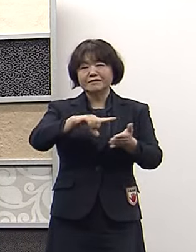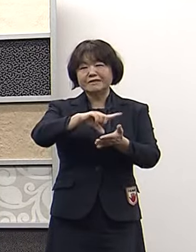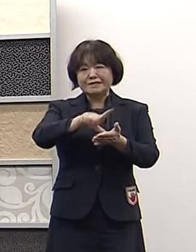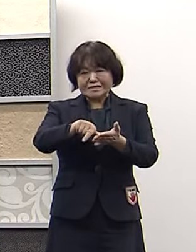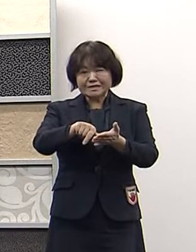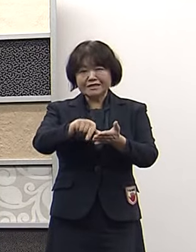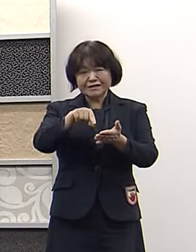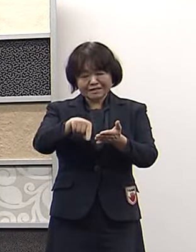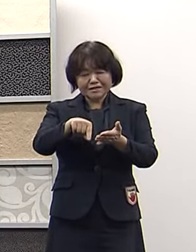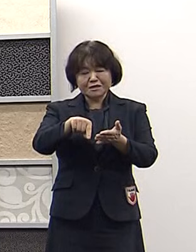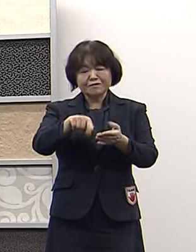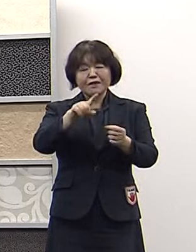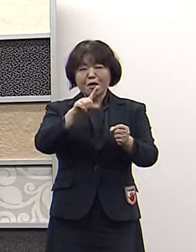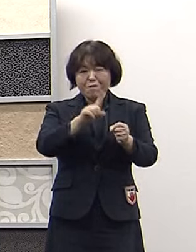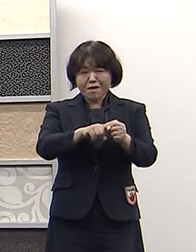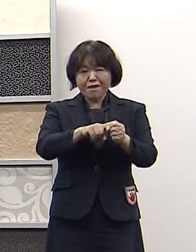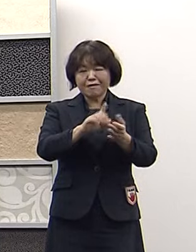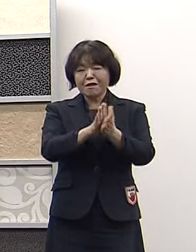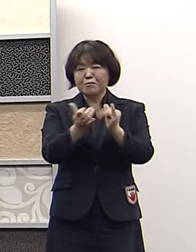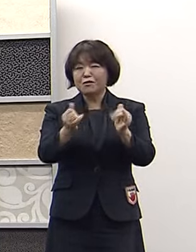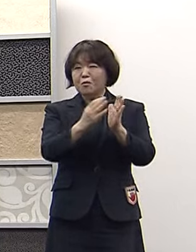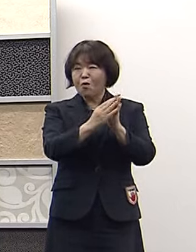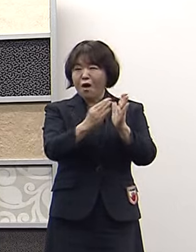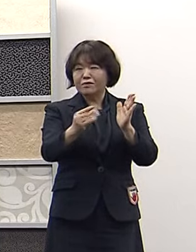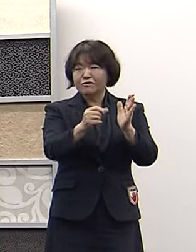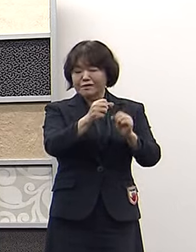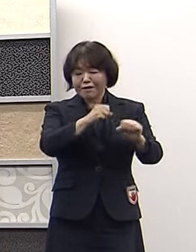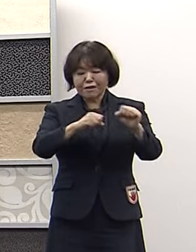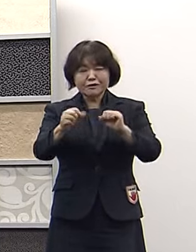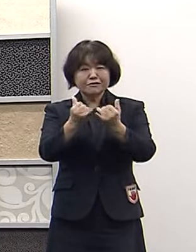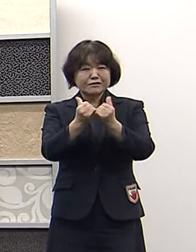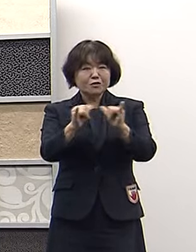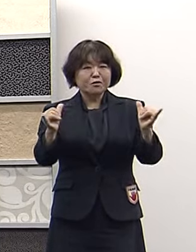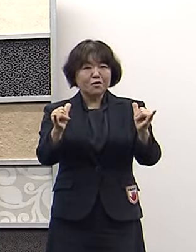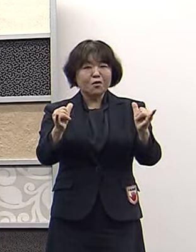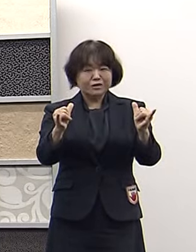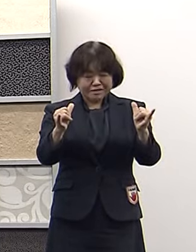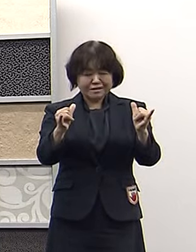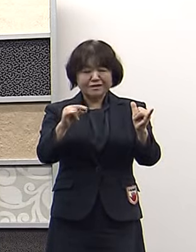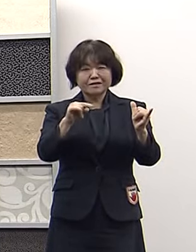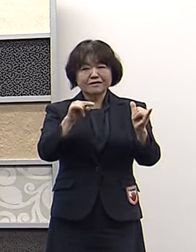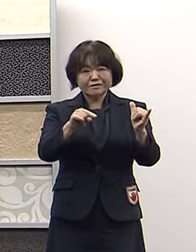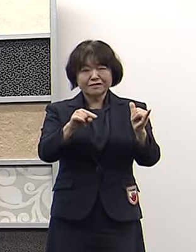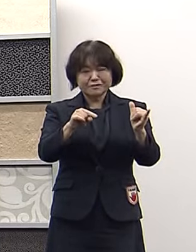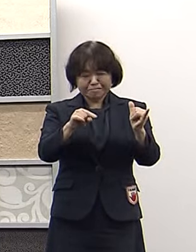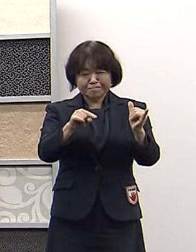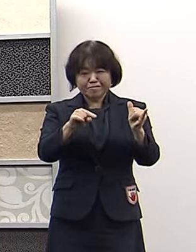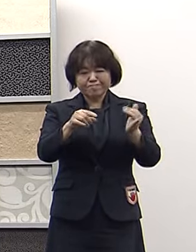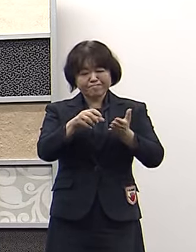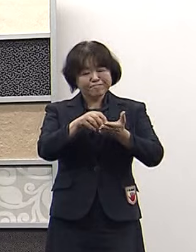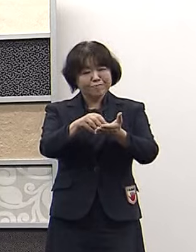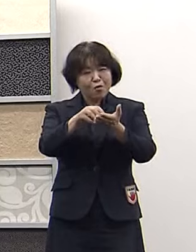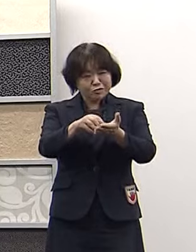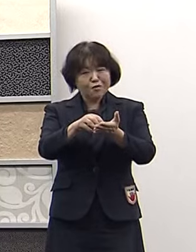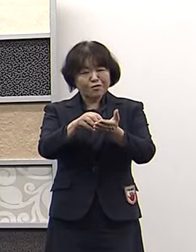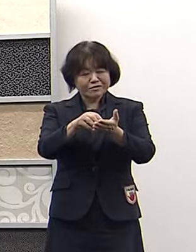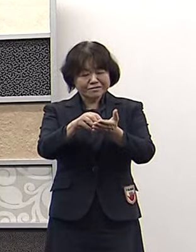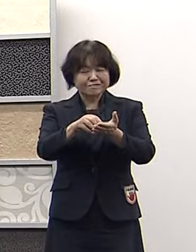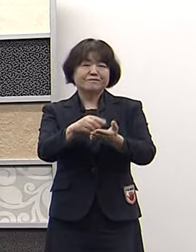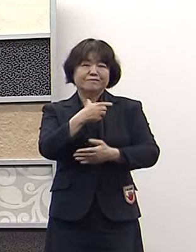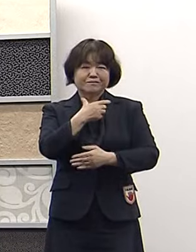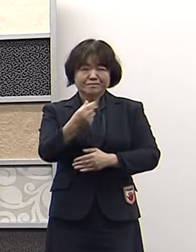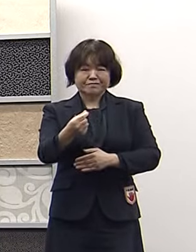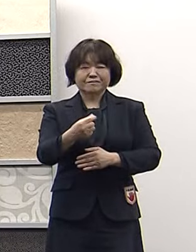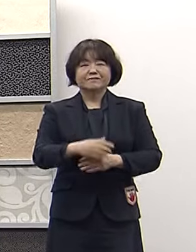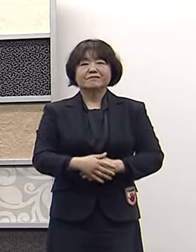に密着し、また県民の模範として活躍されてこられた方にさらなる光が当たることになろうかと考え